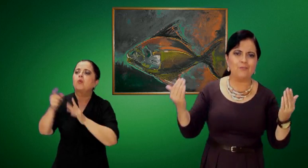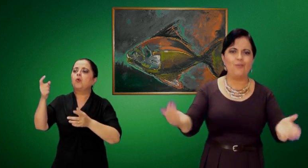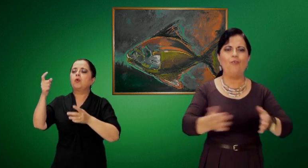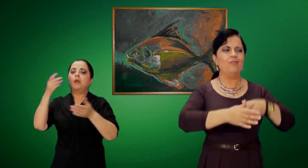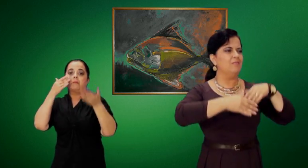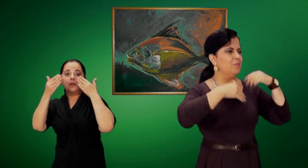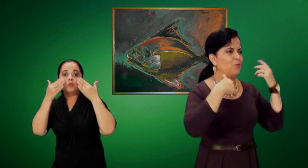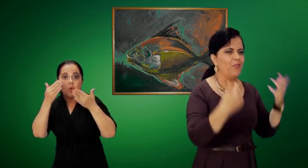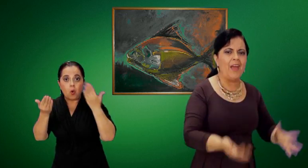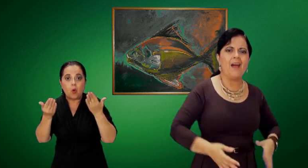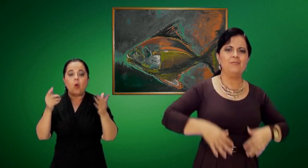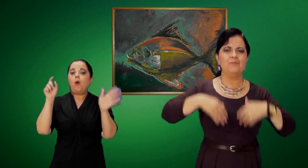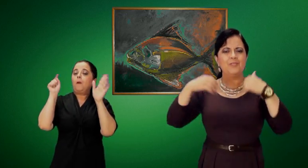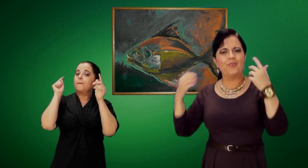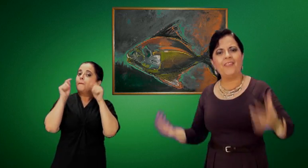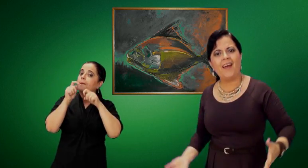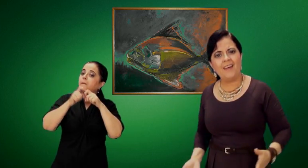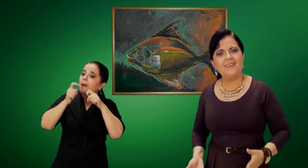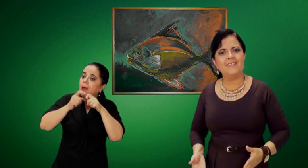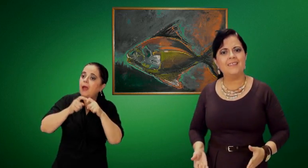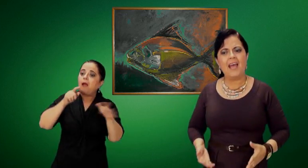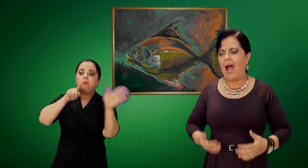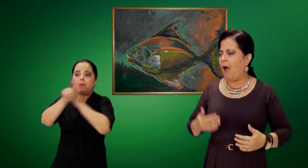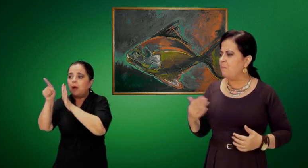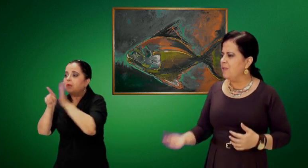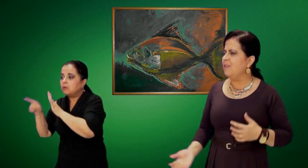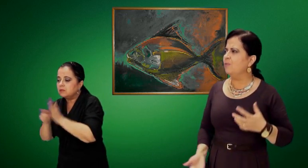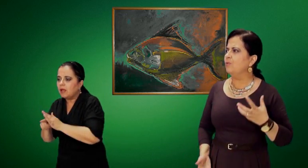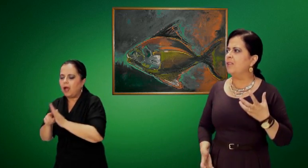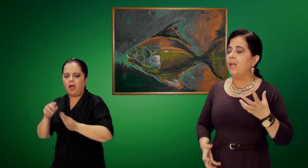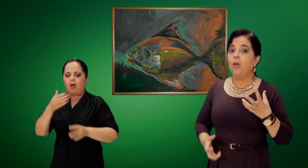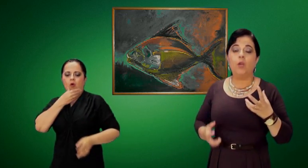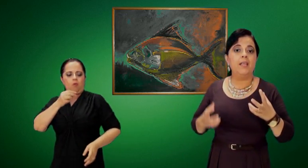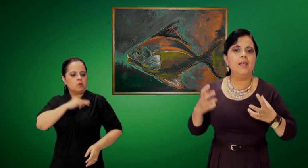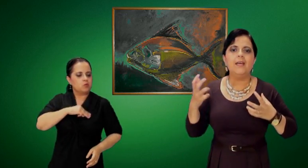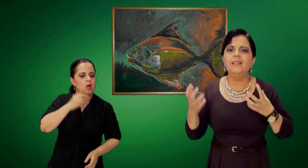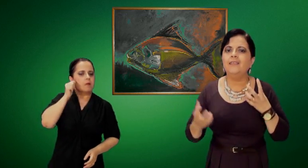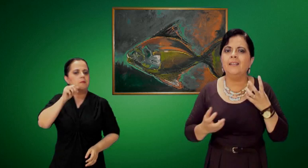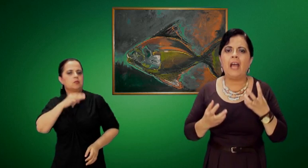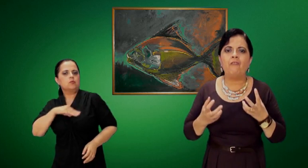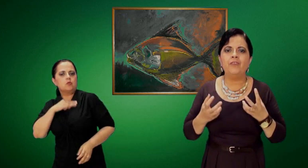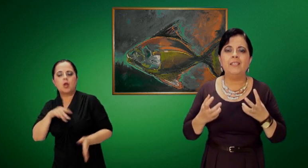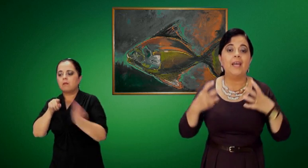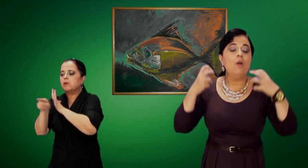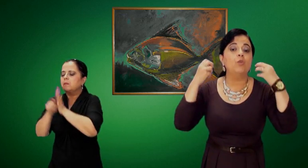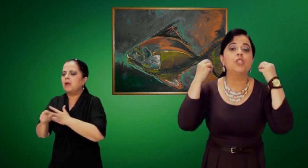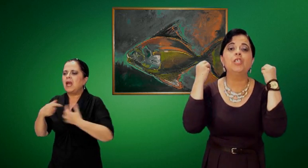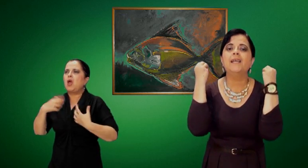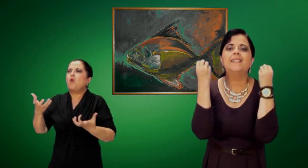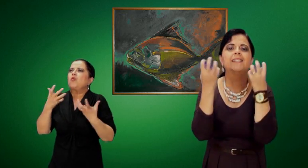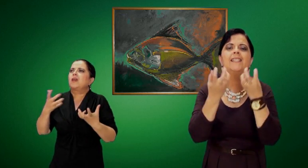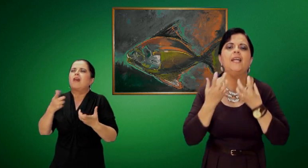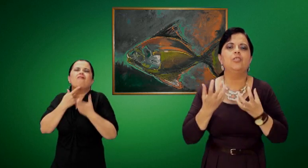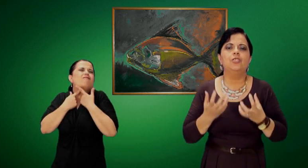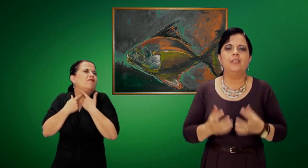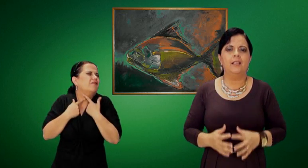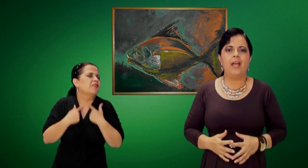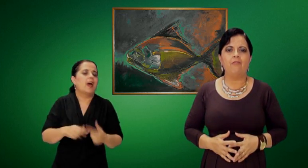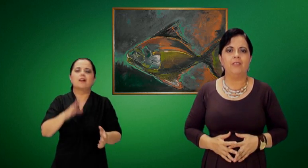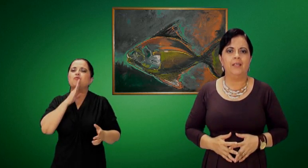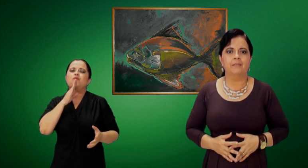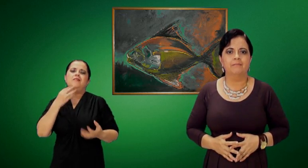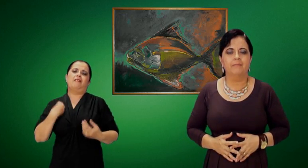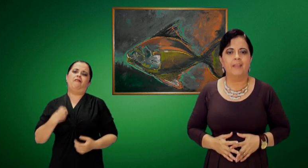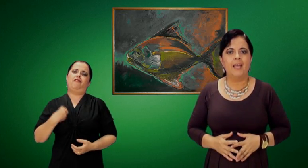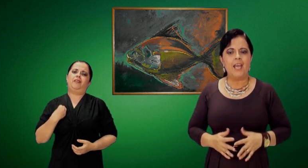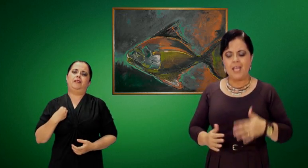para os pastores, missionários, missionárias, amigos. Eu queria entender a vida, eu tinha sede de entender